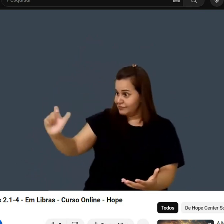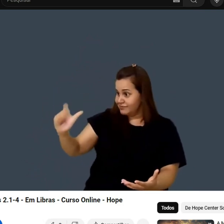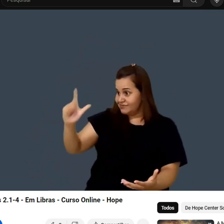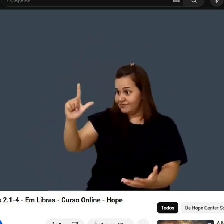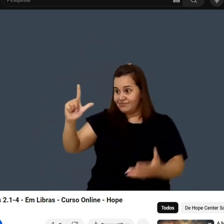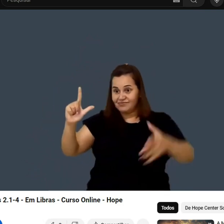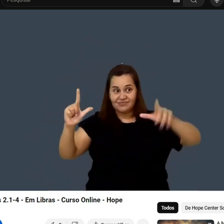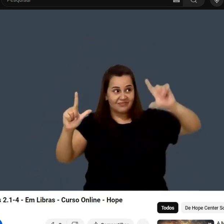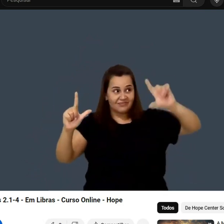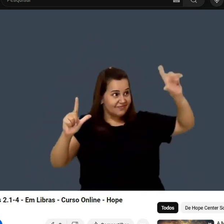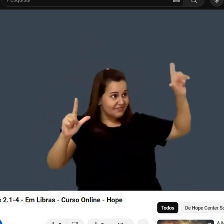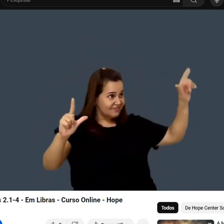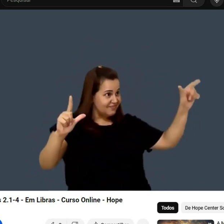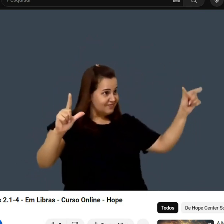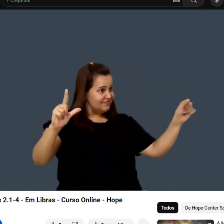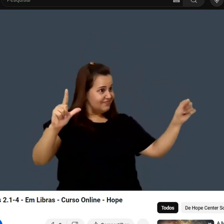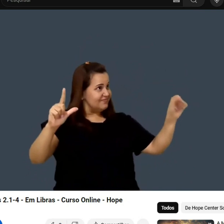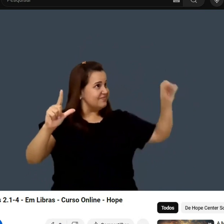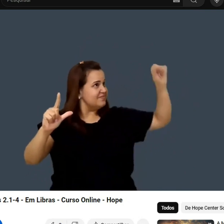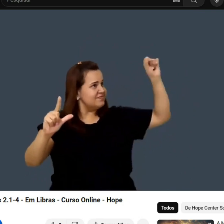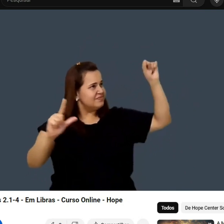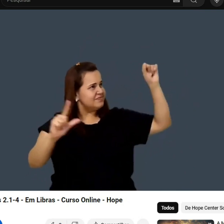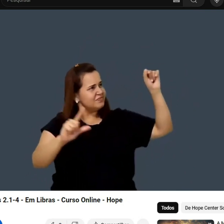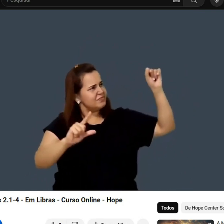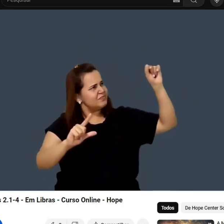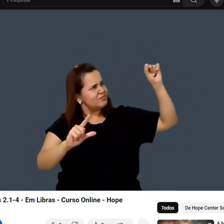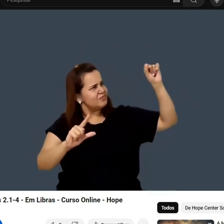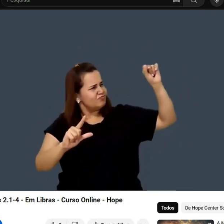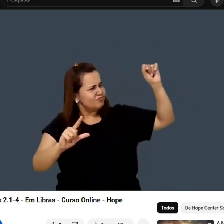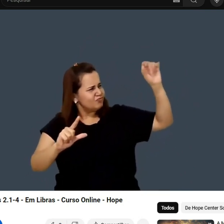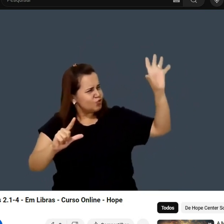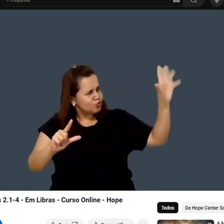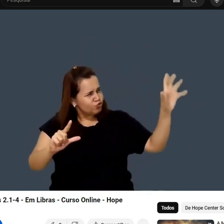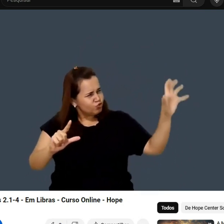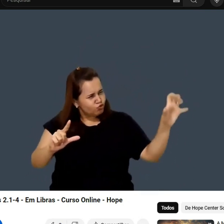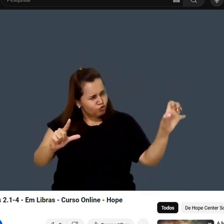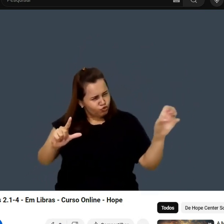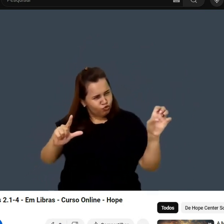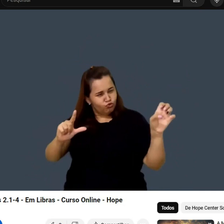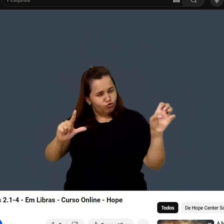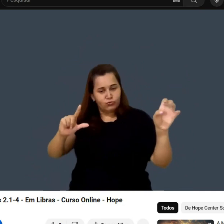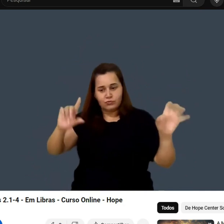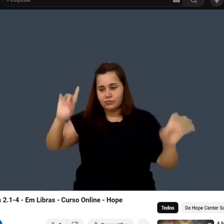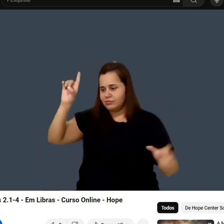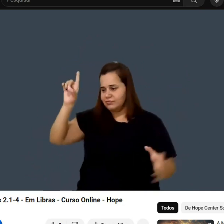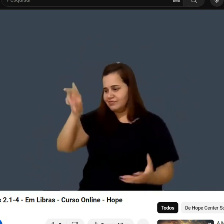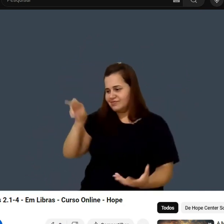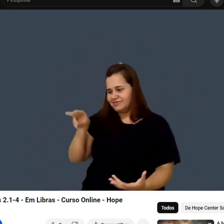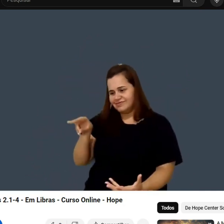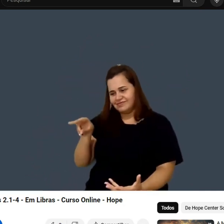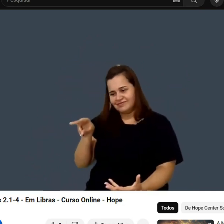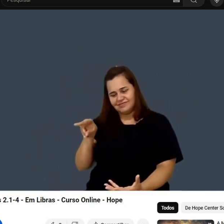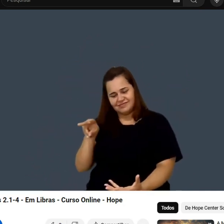olhou para tudo isso, olhou para o sol, para a lua. Então, houve